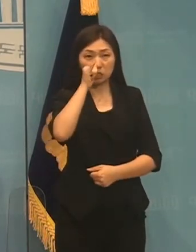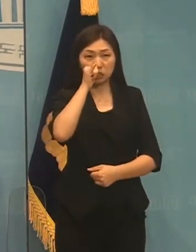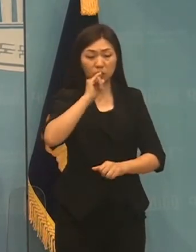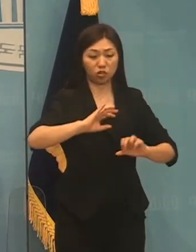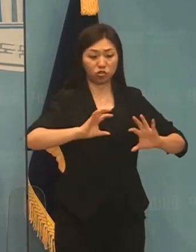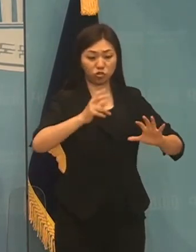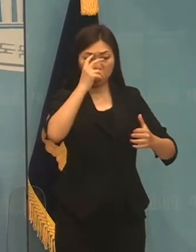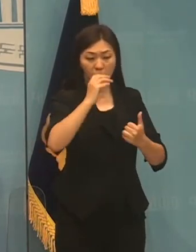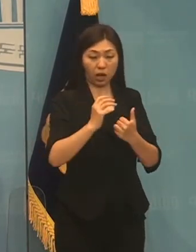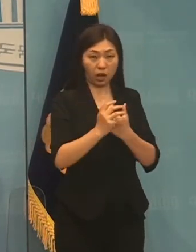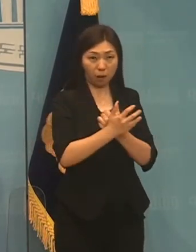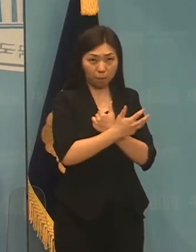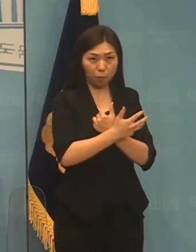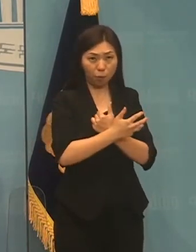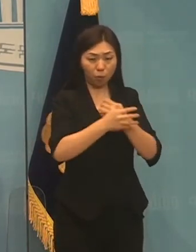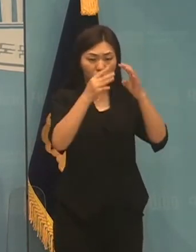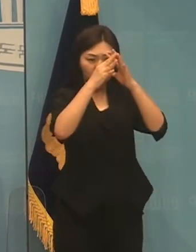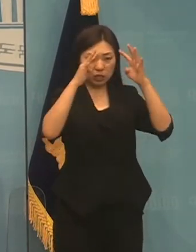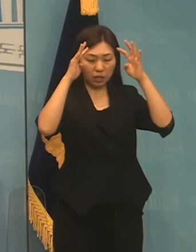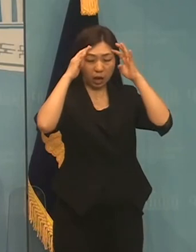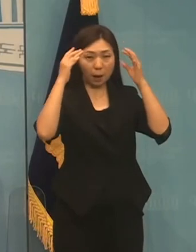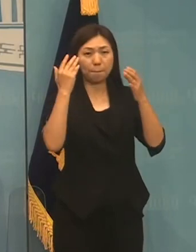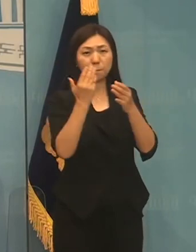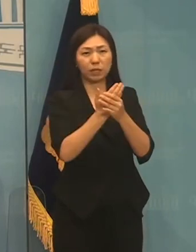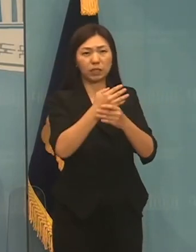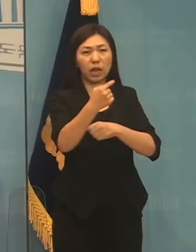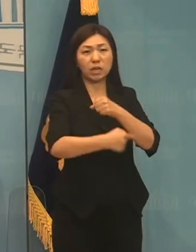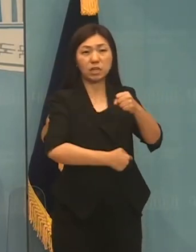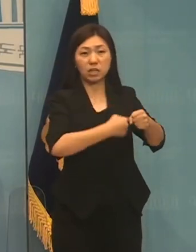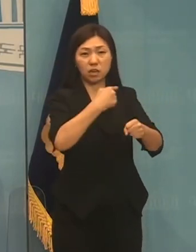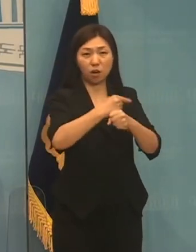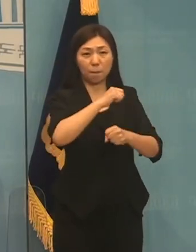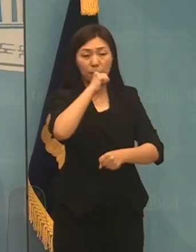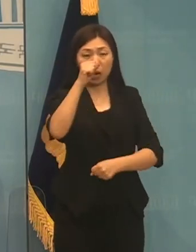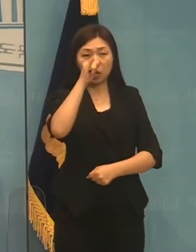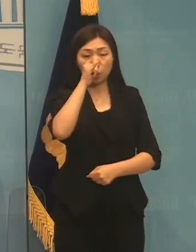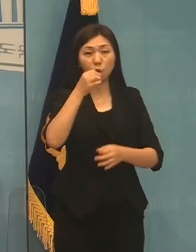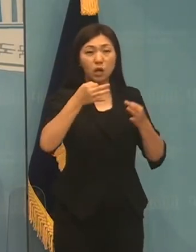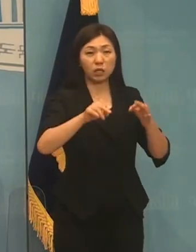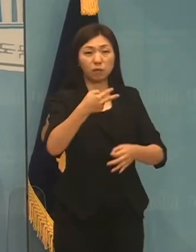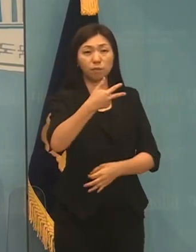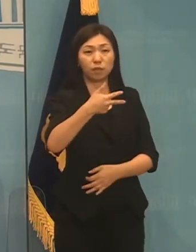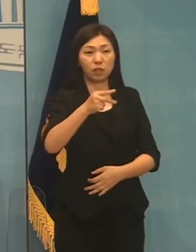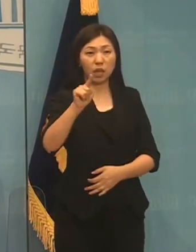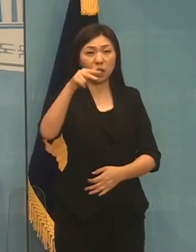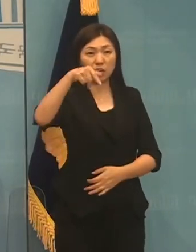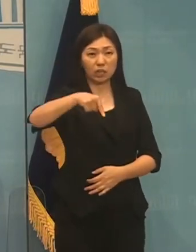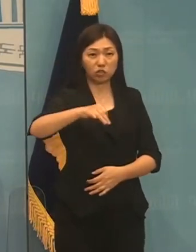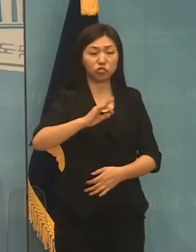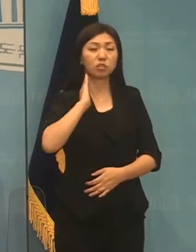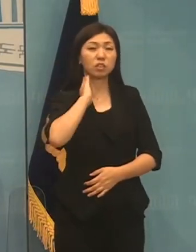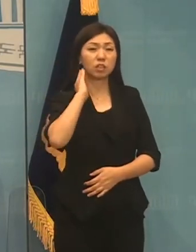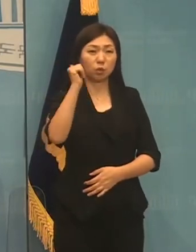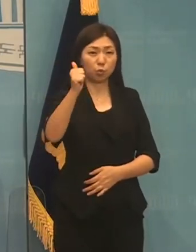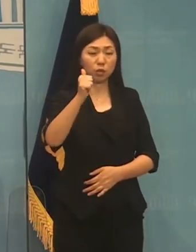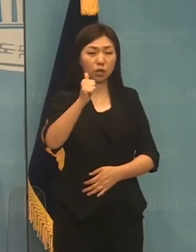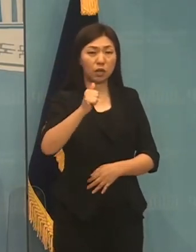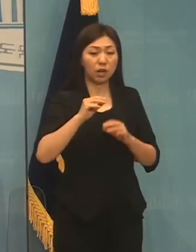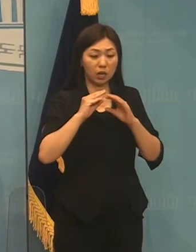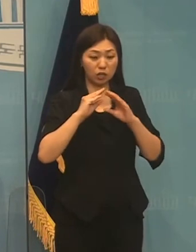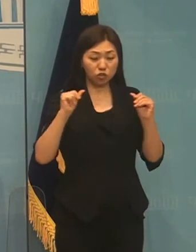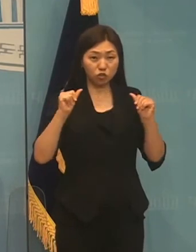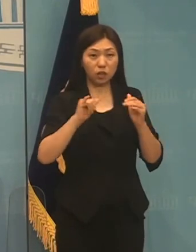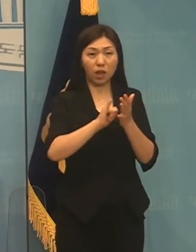국가안보전략 습사학위를 1년 만에 취득하고 김대중 대통령의 육해공군